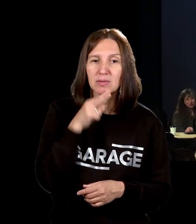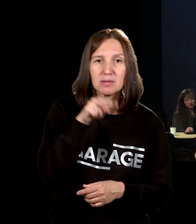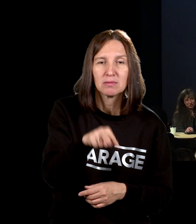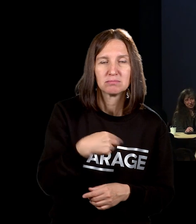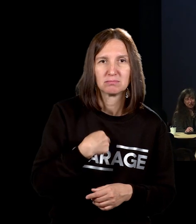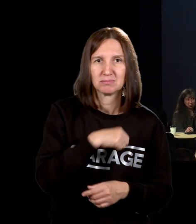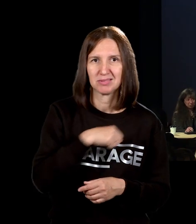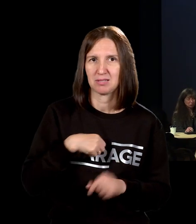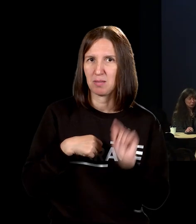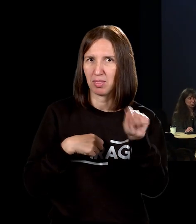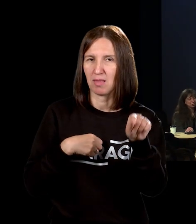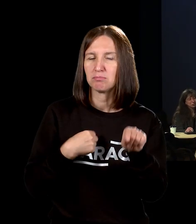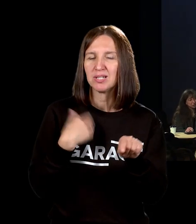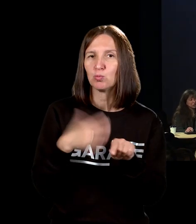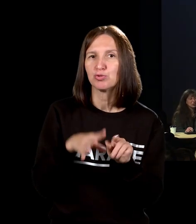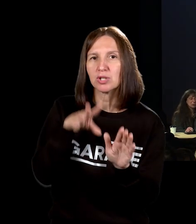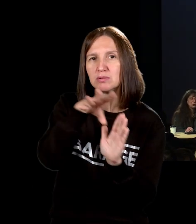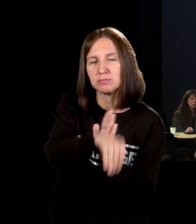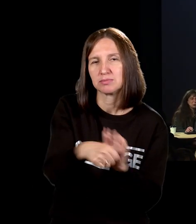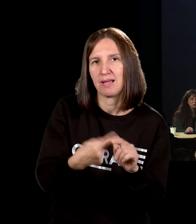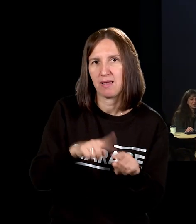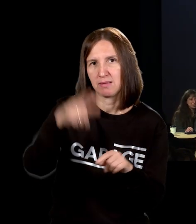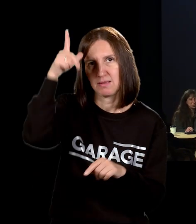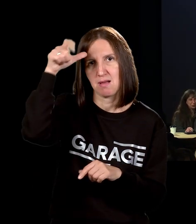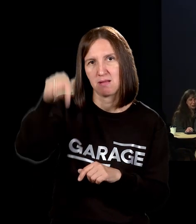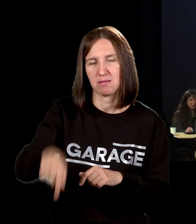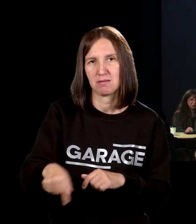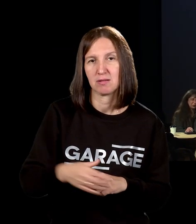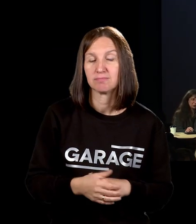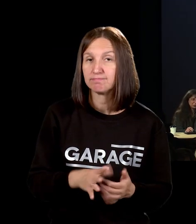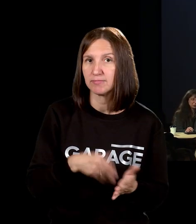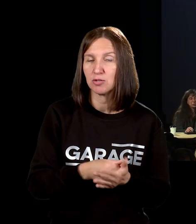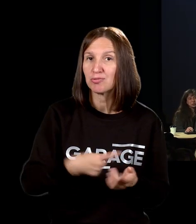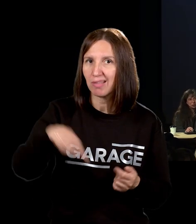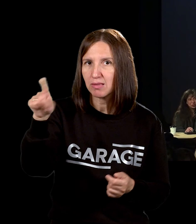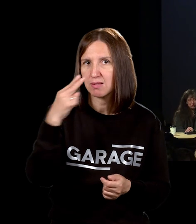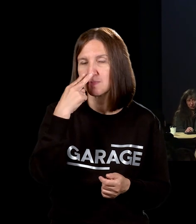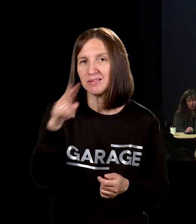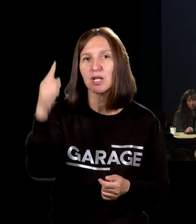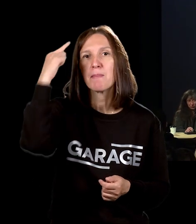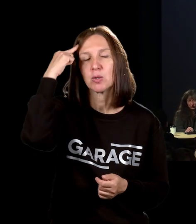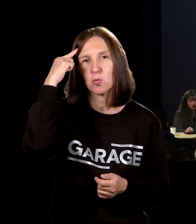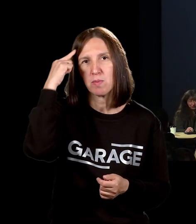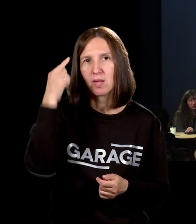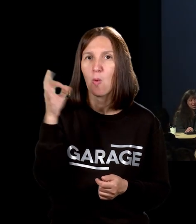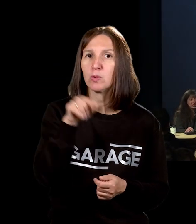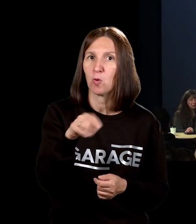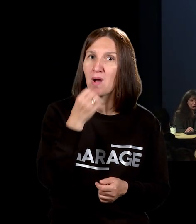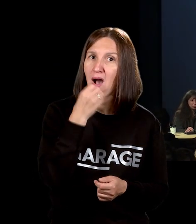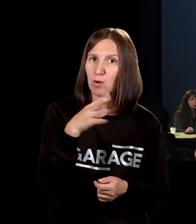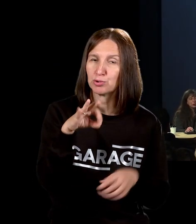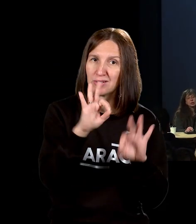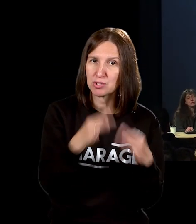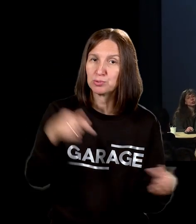Иди и смотри, и подумай о том, как хорошее искусство для хороших людей, или хорошее искусство, кто хороший человек, кто плохой человек,